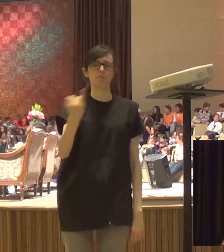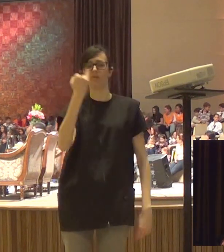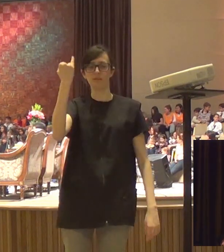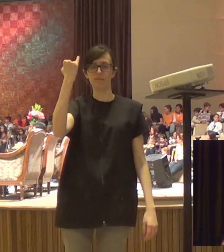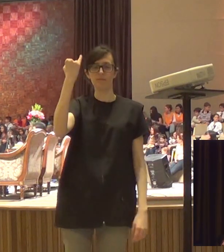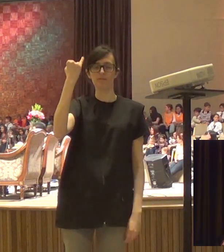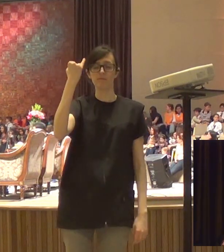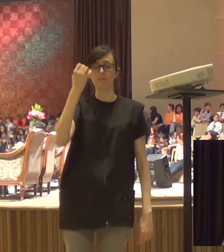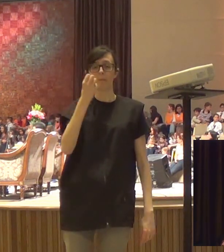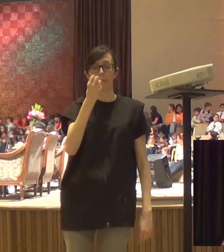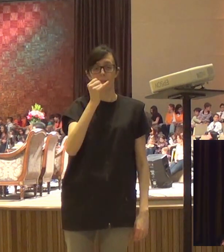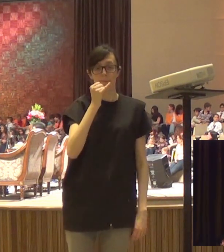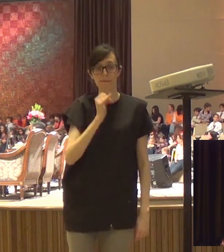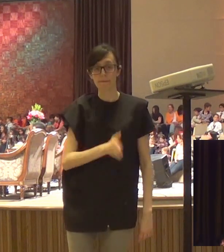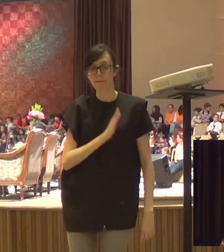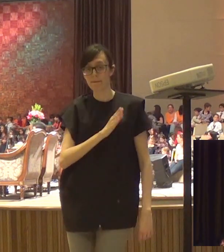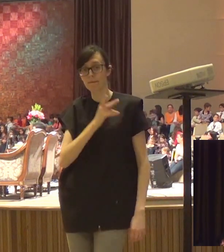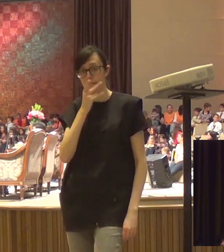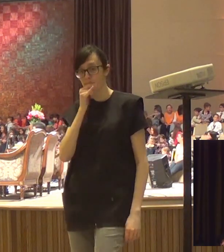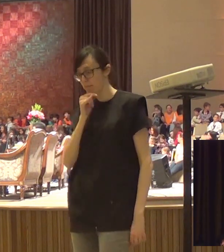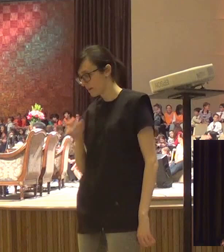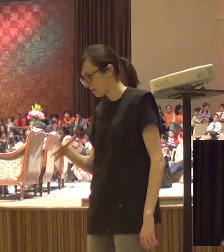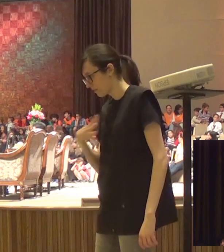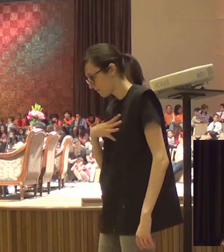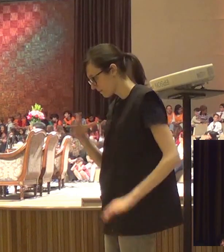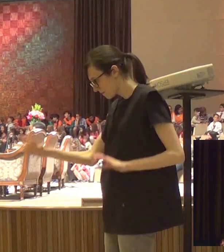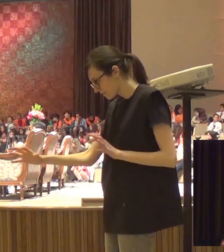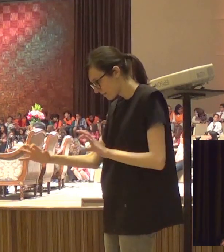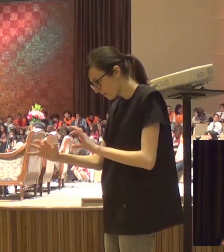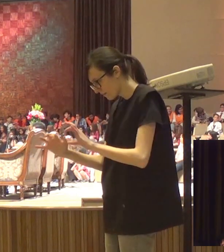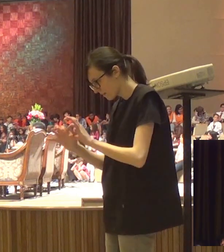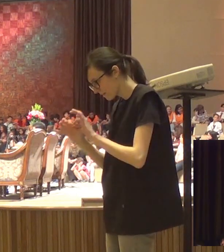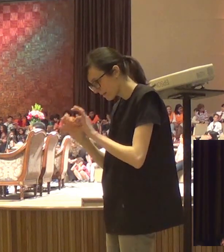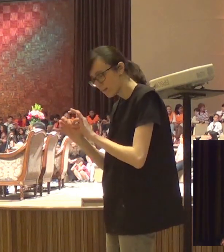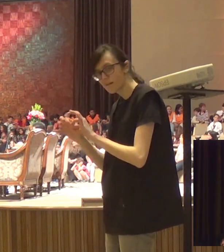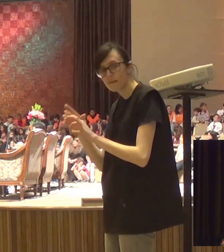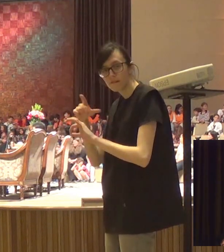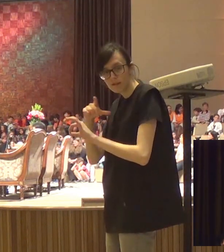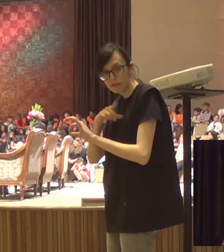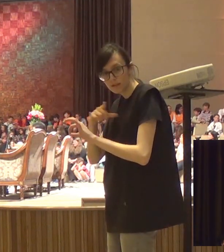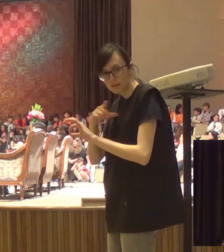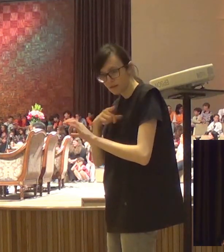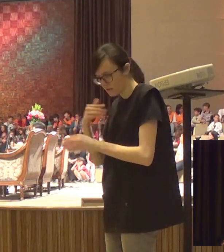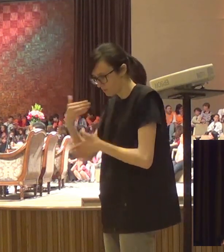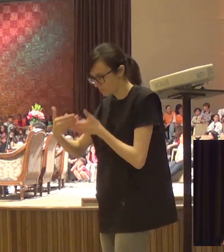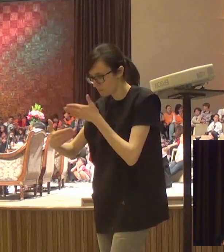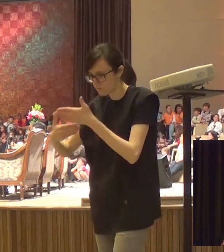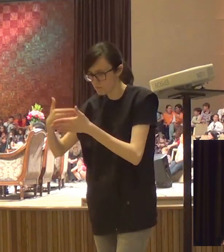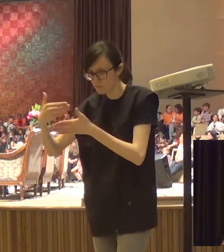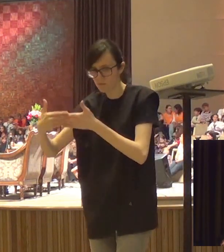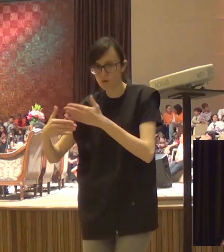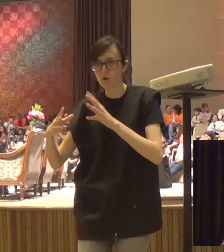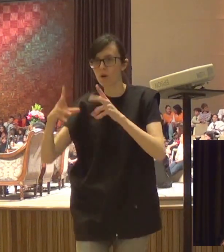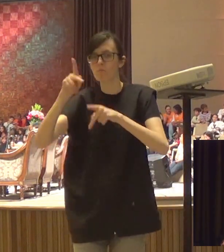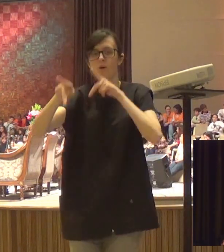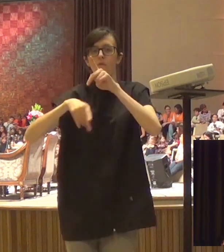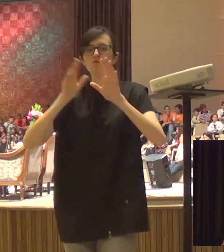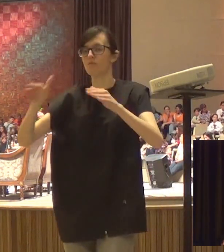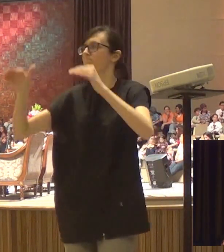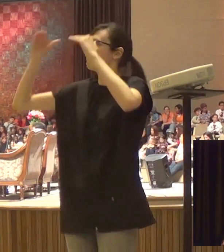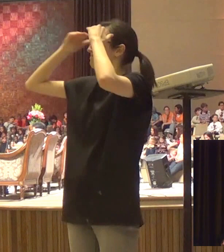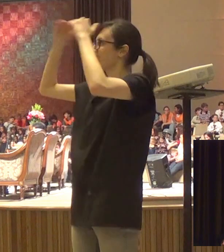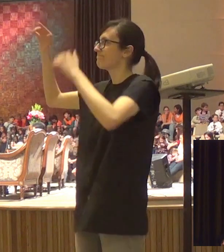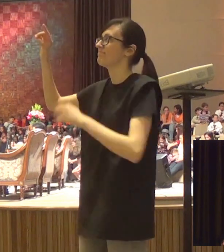quando o coração de pais e filhos se encontram, nós deixamos uma geração preparada para o Senhor.